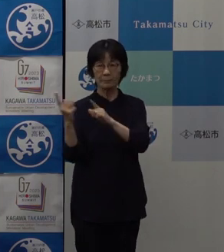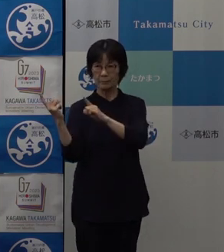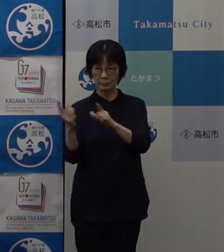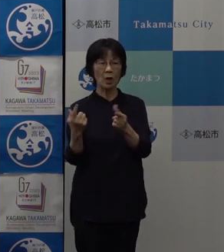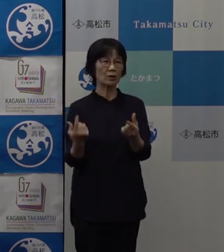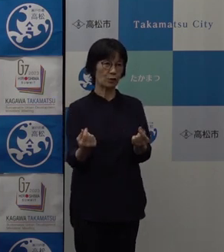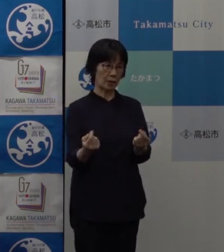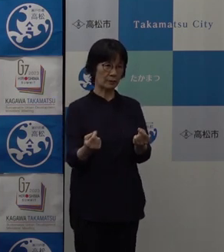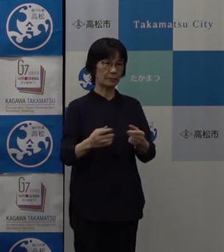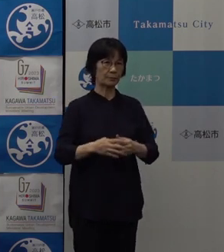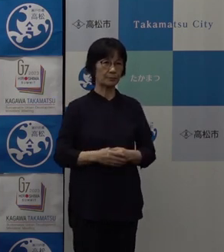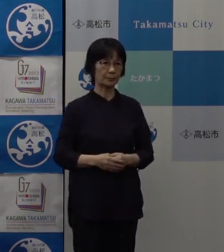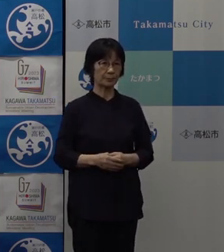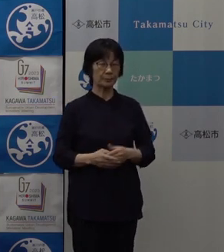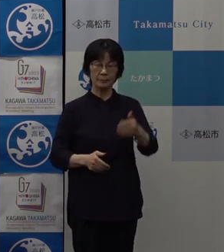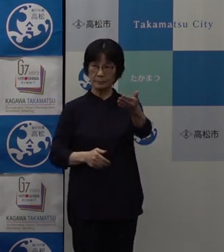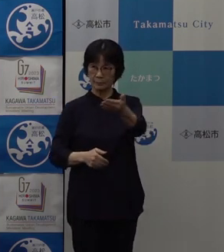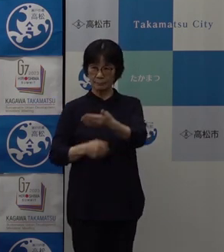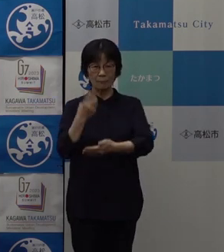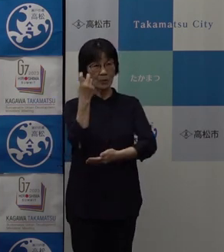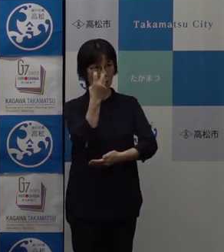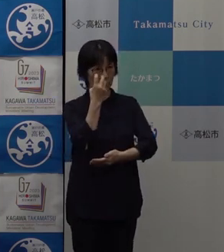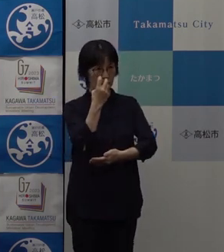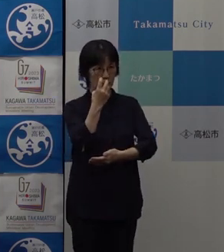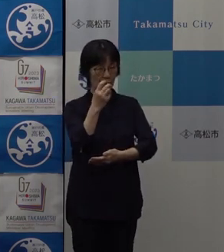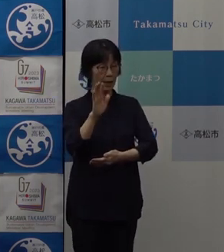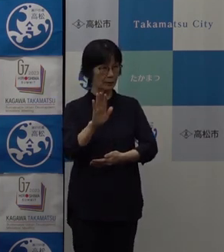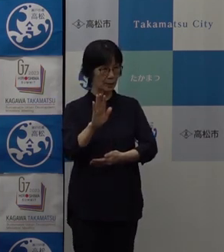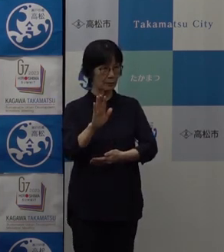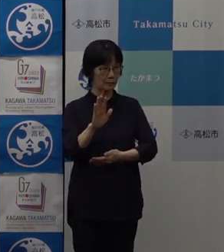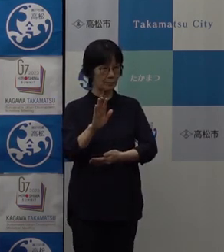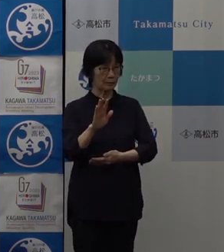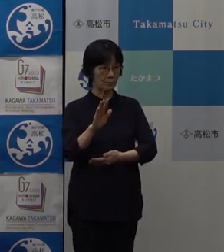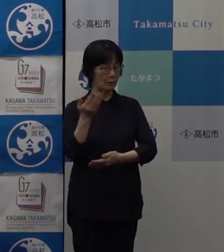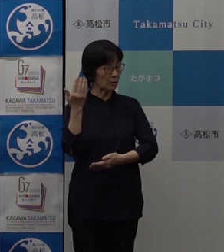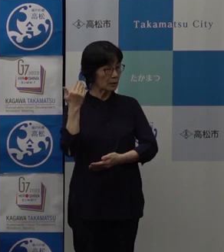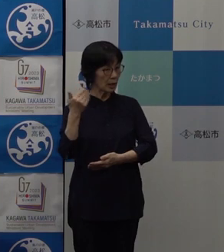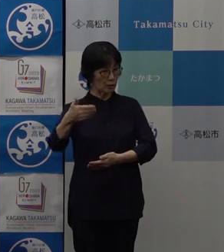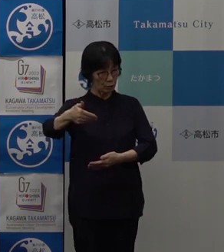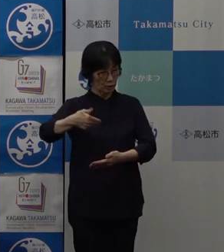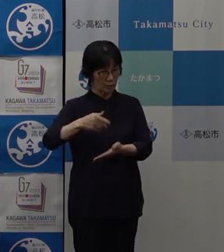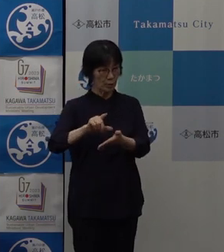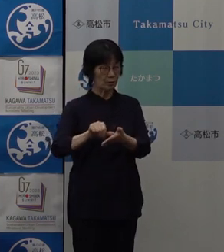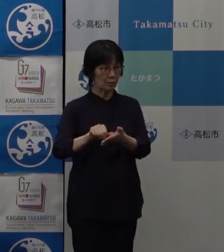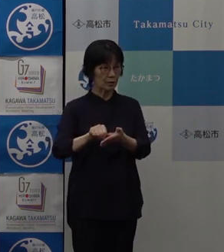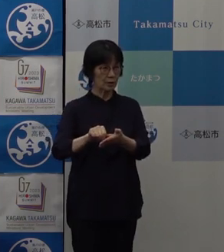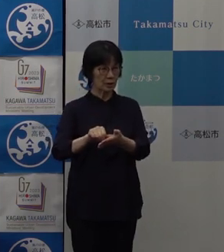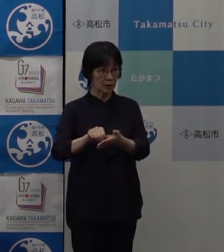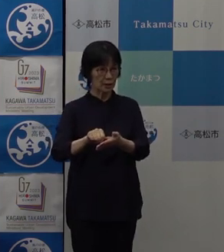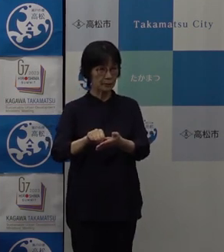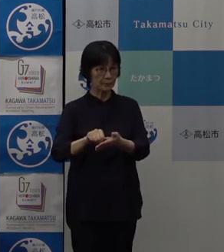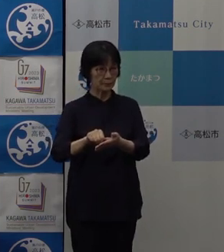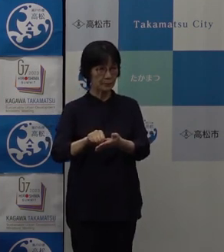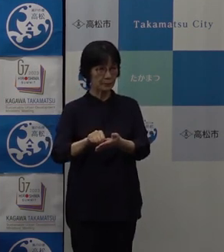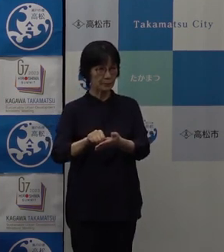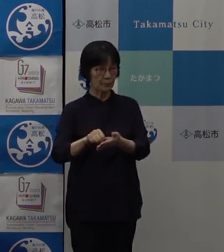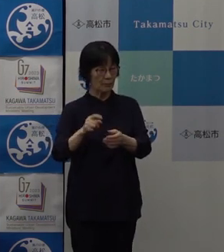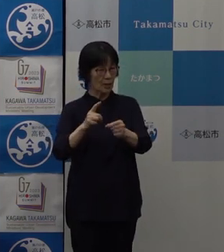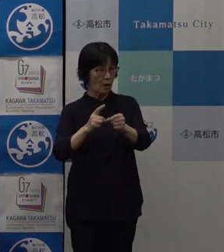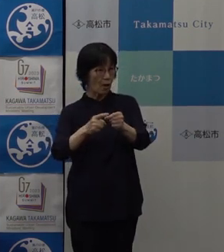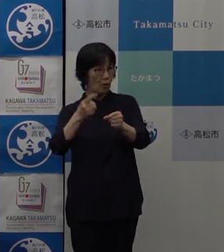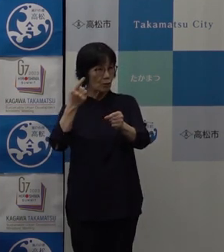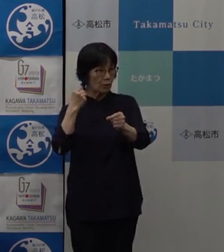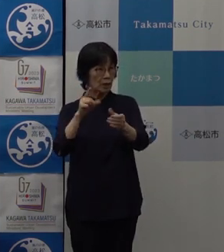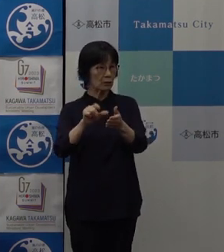と1点確認なんですけれども、先ほどの質問でその市長にまでその去年の事案が報告があったかどうかというところ